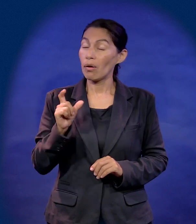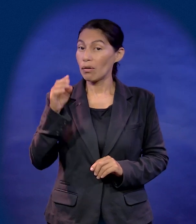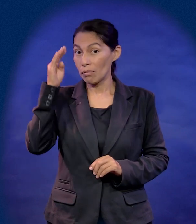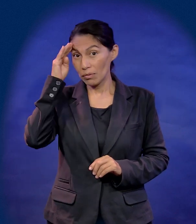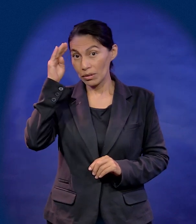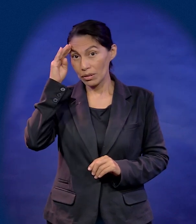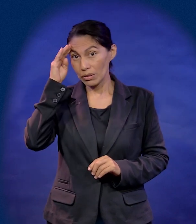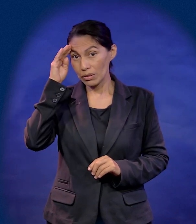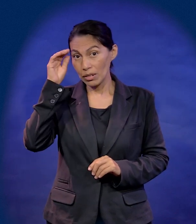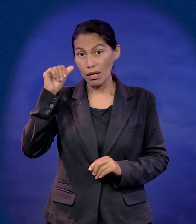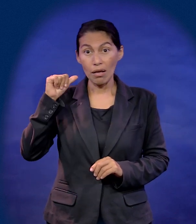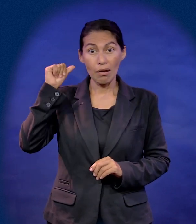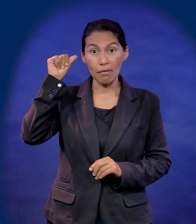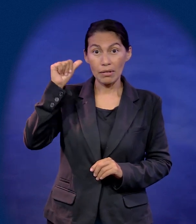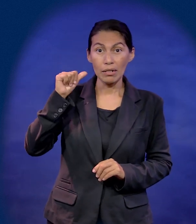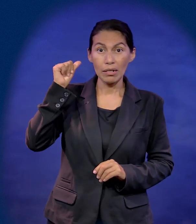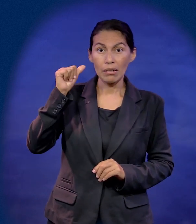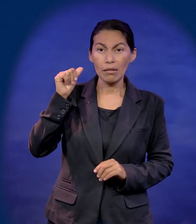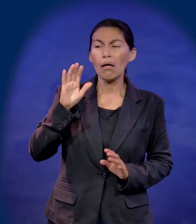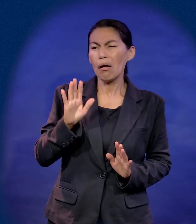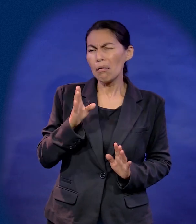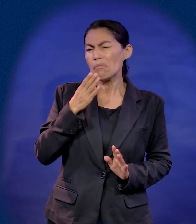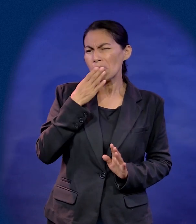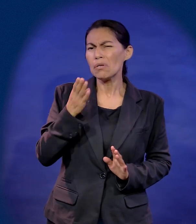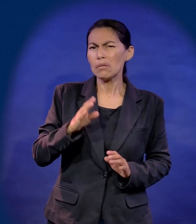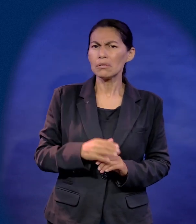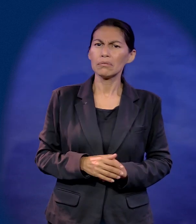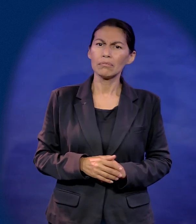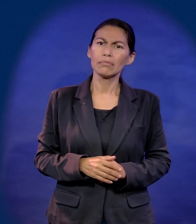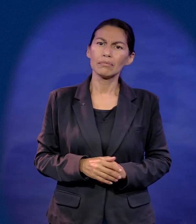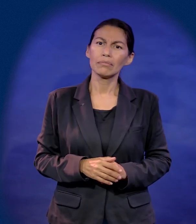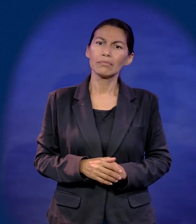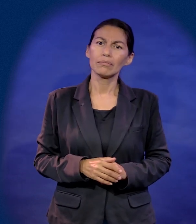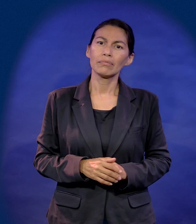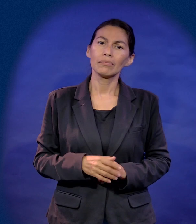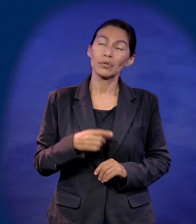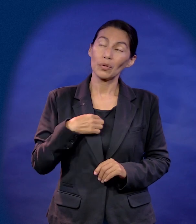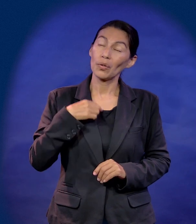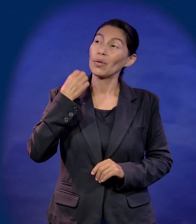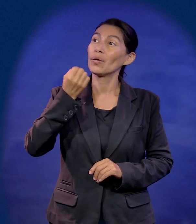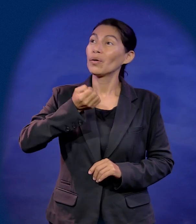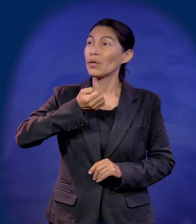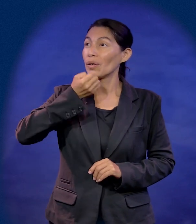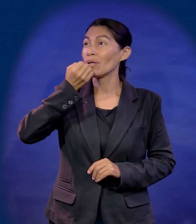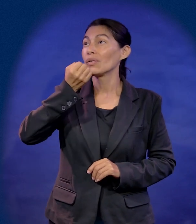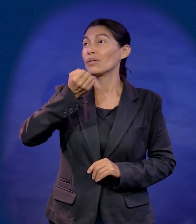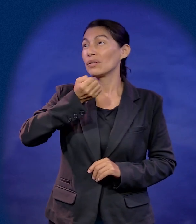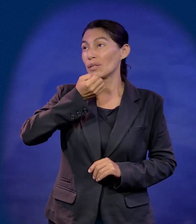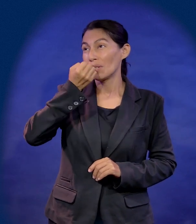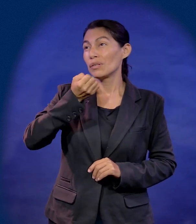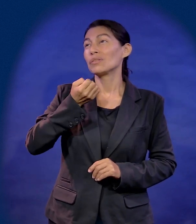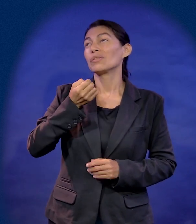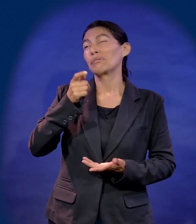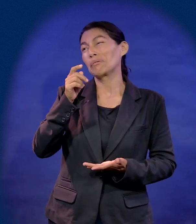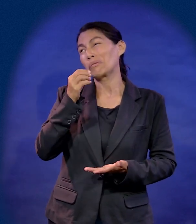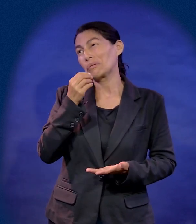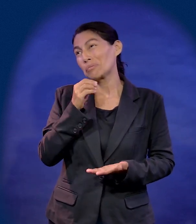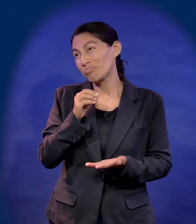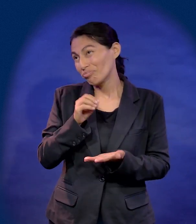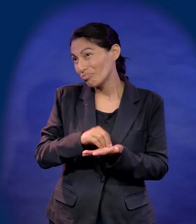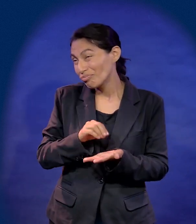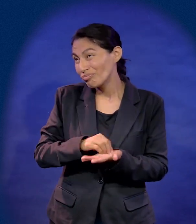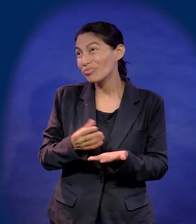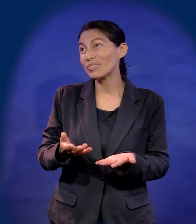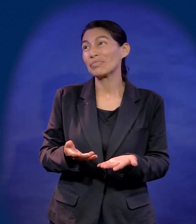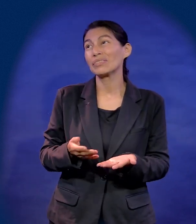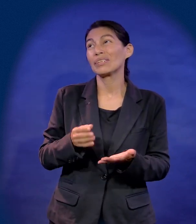la adelantamos. ¿Cuándo has pensado? Pues en abril, Semana Santa. Está bien, le dije, cuando tú quieras. Y